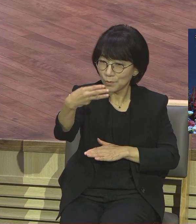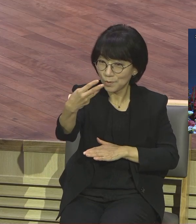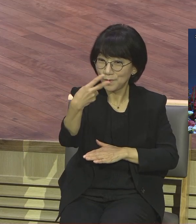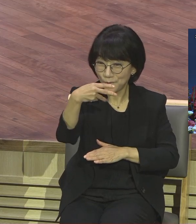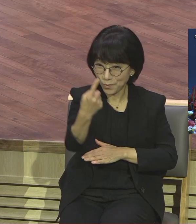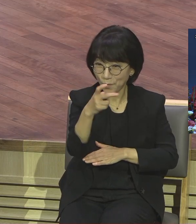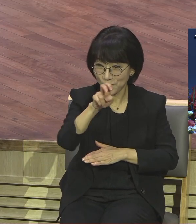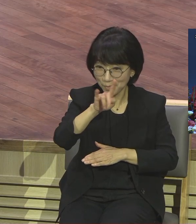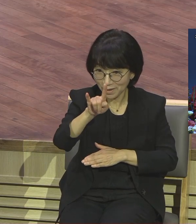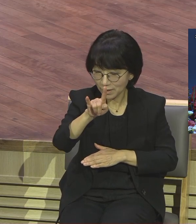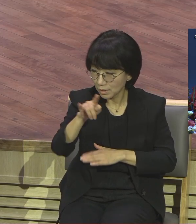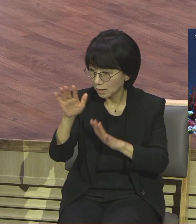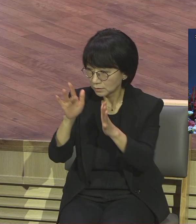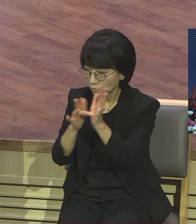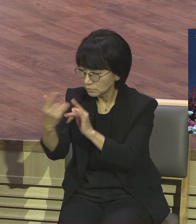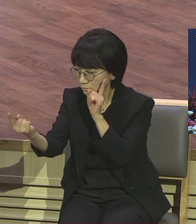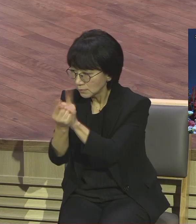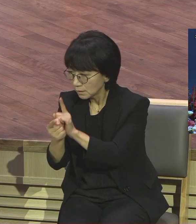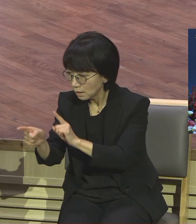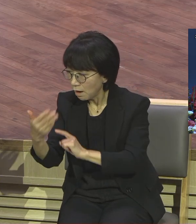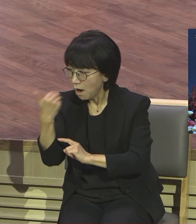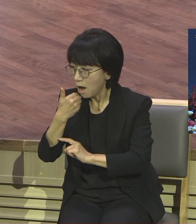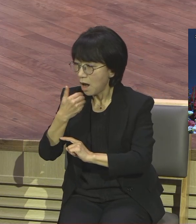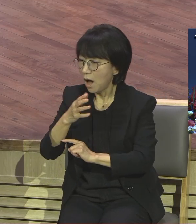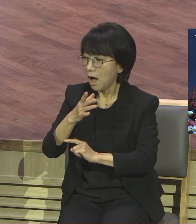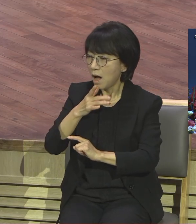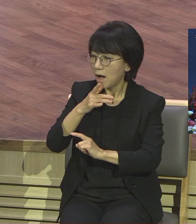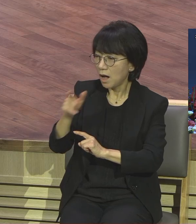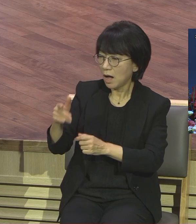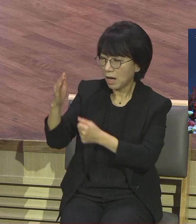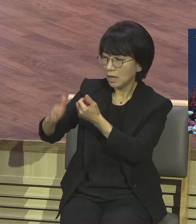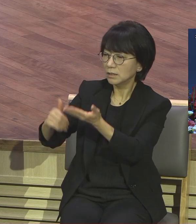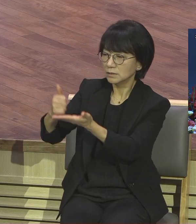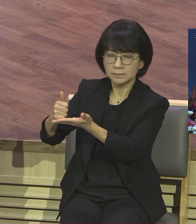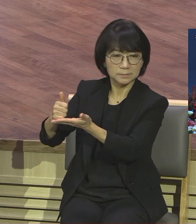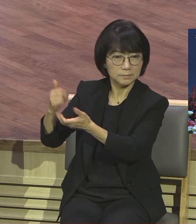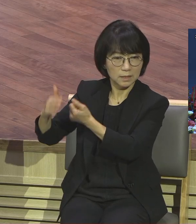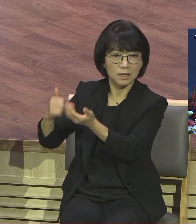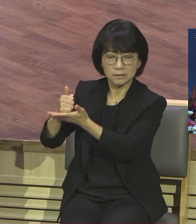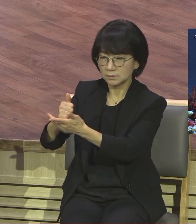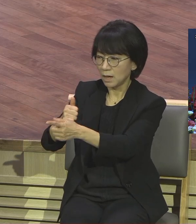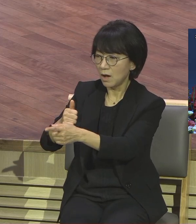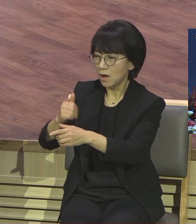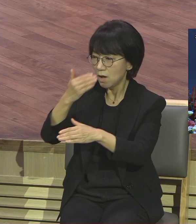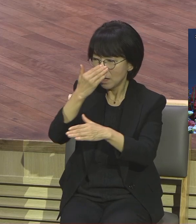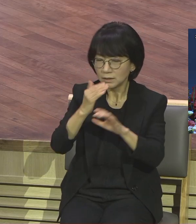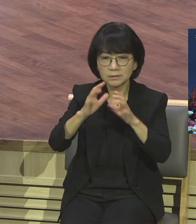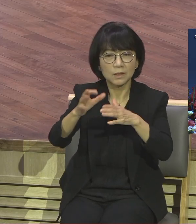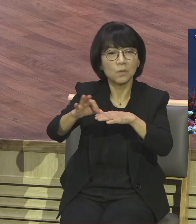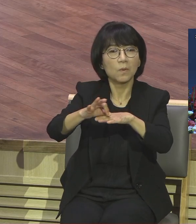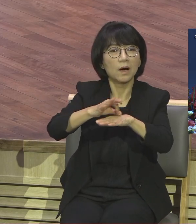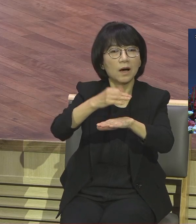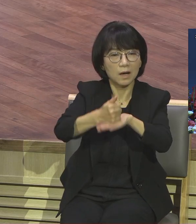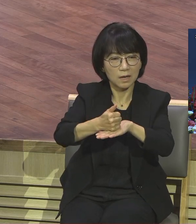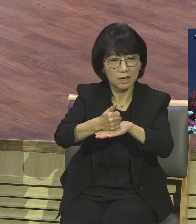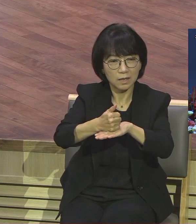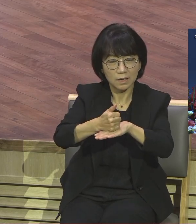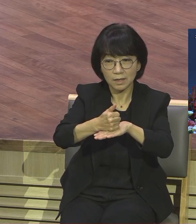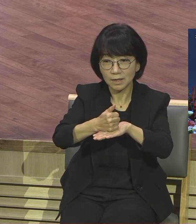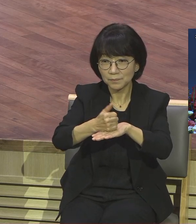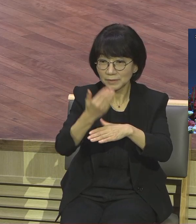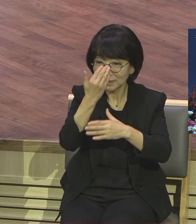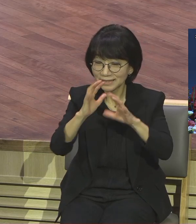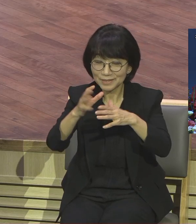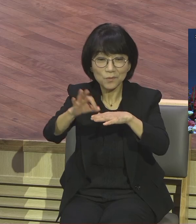이분이 하나님이시구나. 이스라엘의 임금입니다. 이스라엘 왕이라는 이 표현은 무슨 말이냐? 유대인들이 메시아를 나타날 때